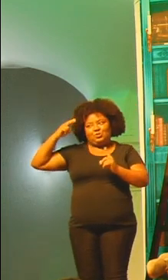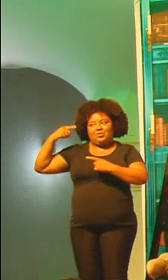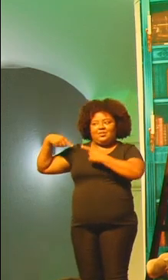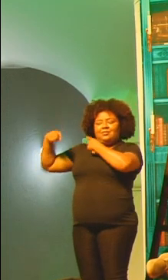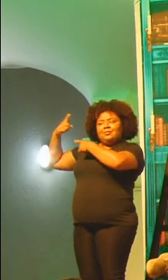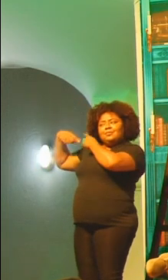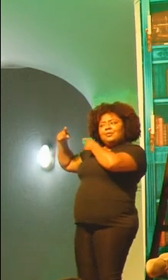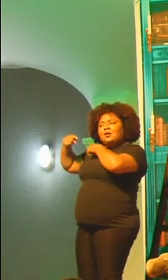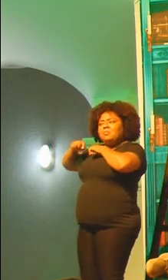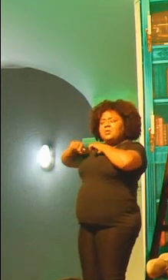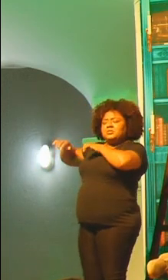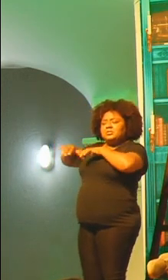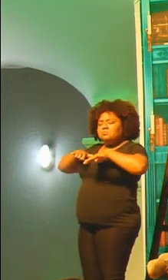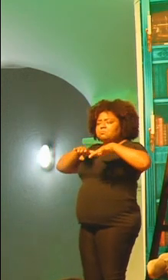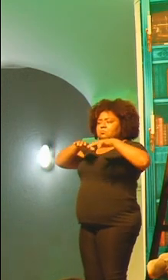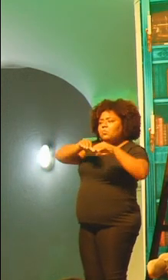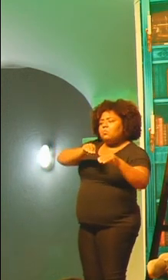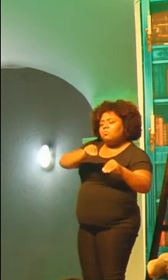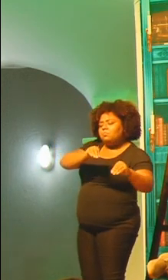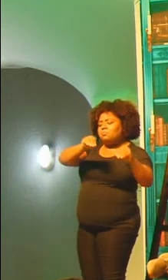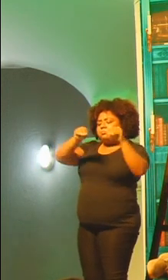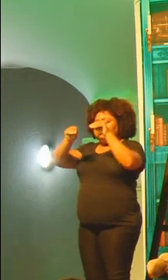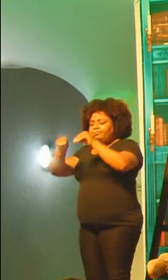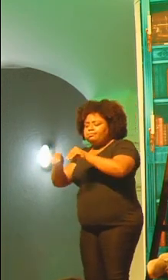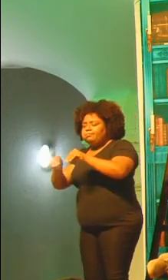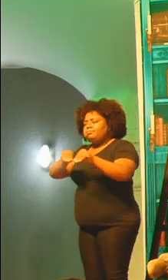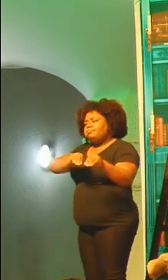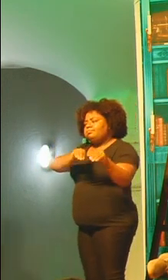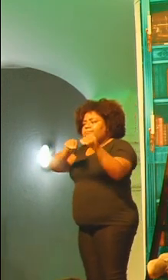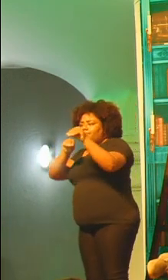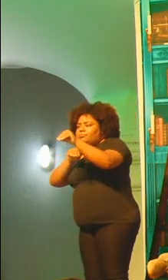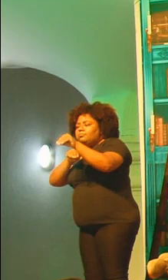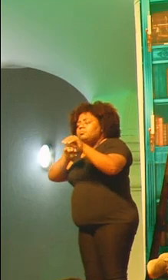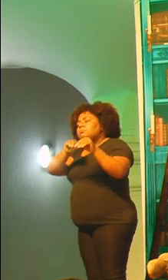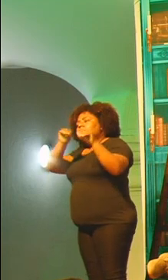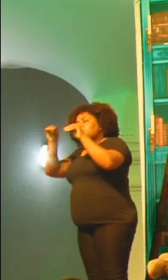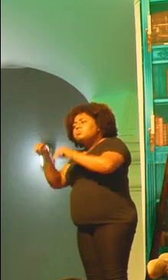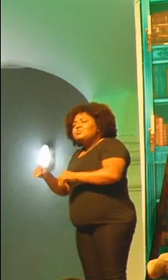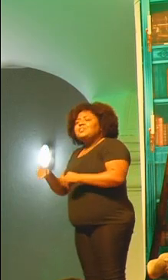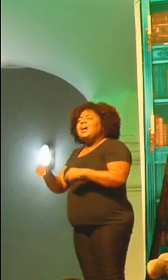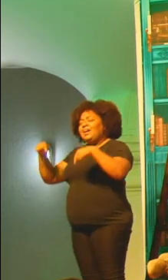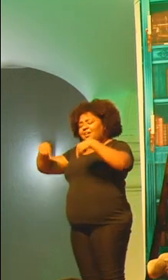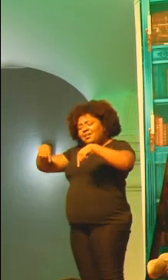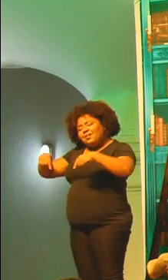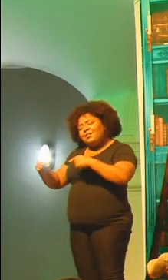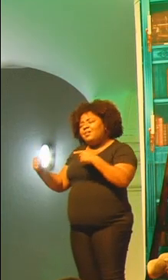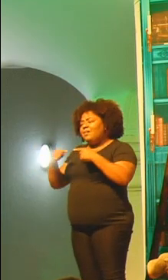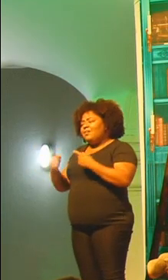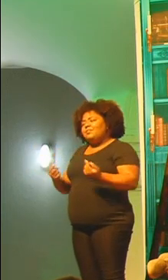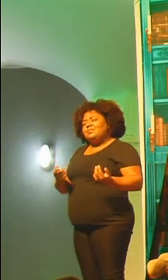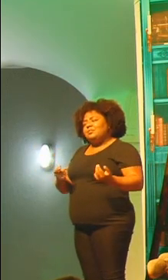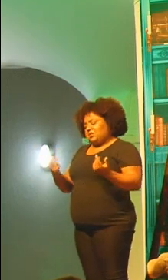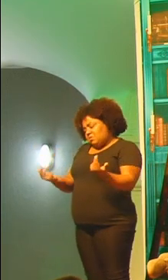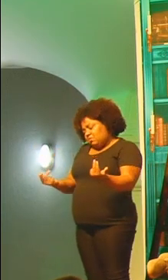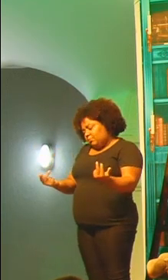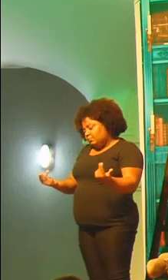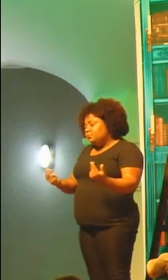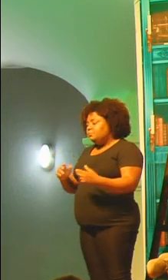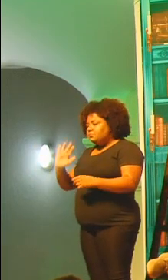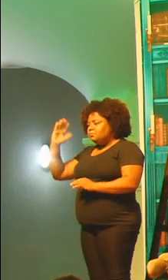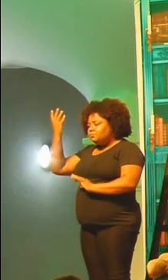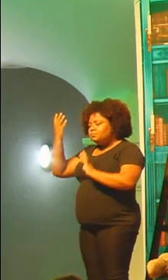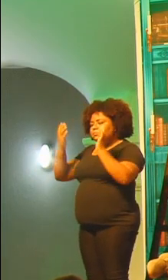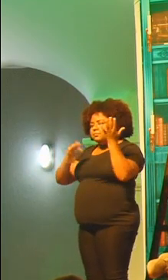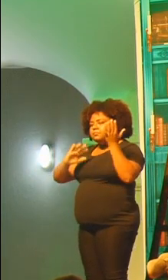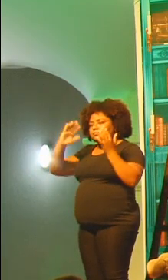de imigrantes mudando de um lugar para outro que é muito do nosso tempo, né? E que está acontecendo aí, e